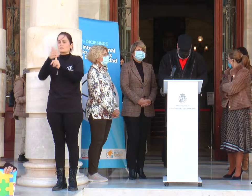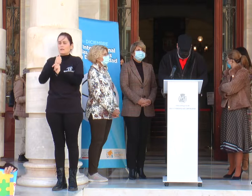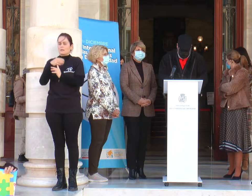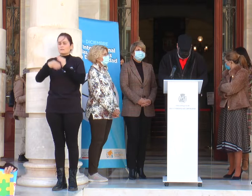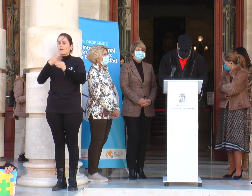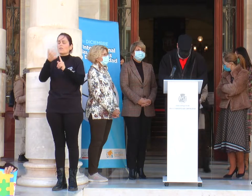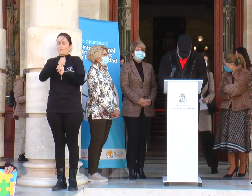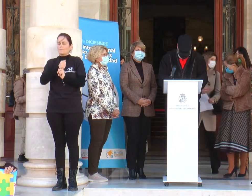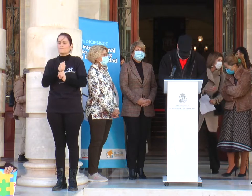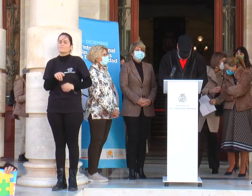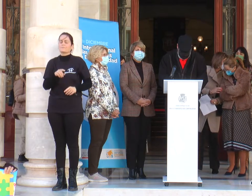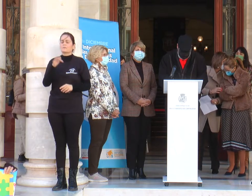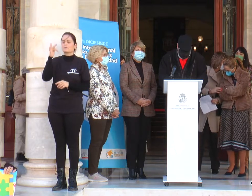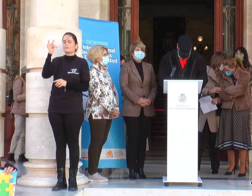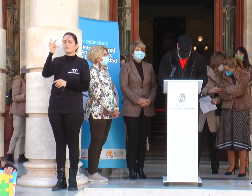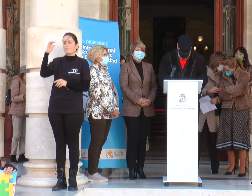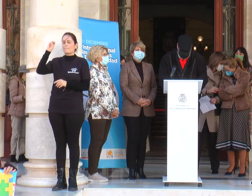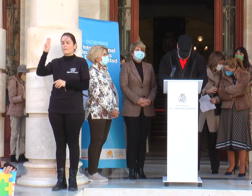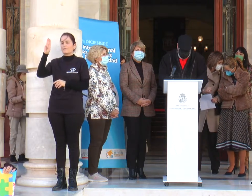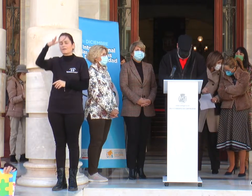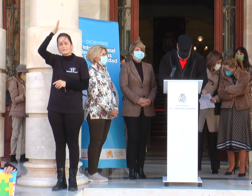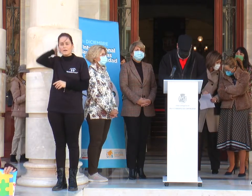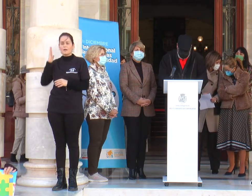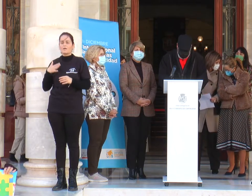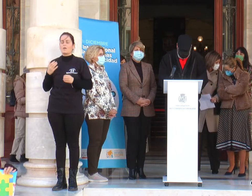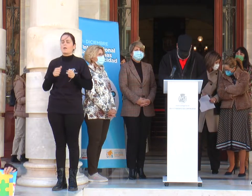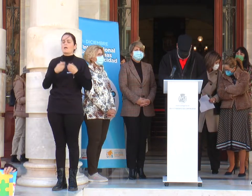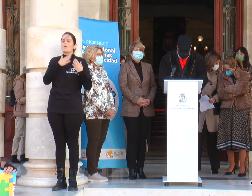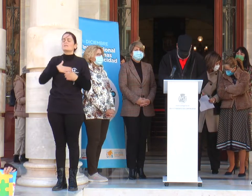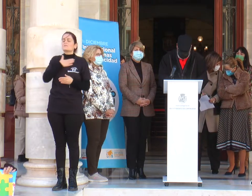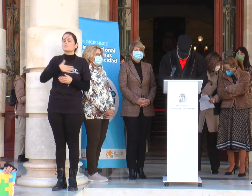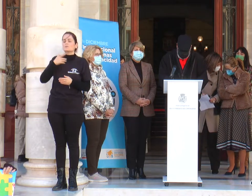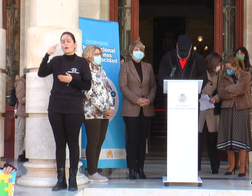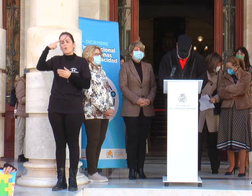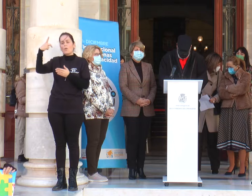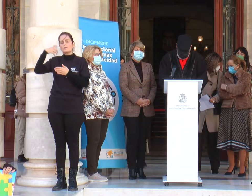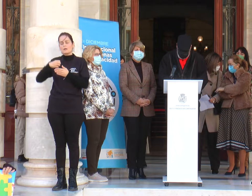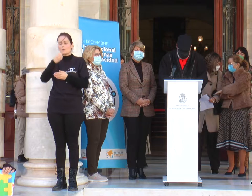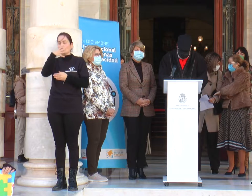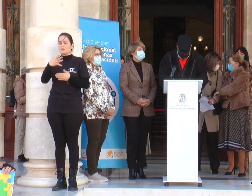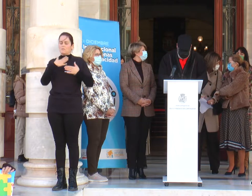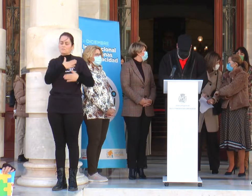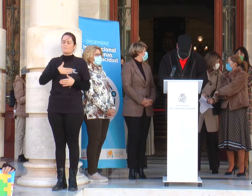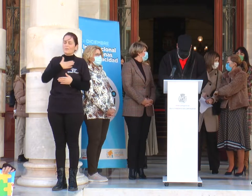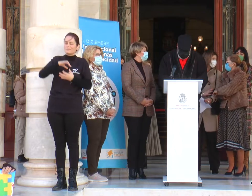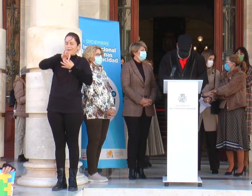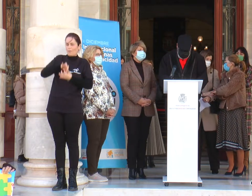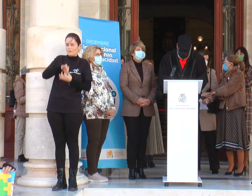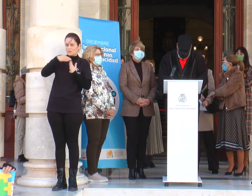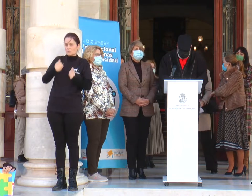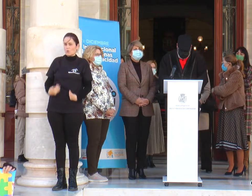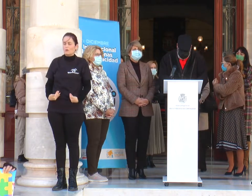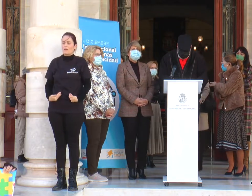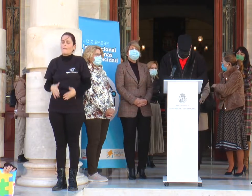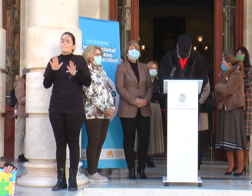Aportación de Tepe Cartagena. El deseo de disfrutar de un buen estado de salud mental es inherente al ser humano. Sin embargo, la